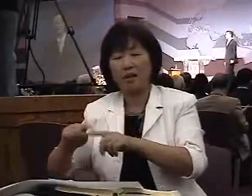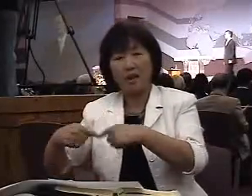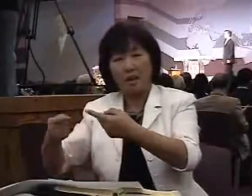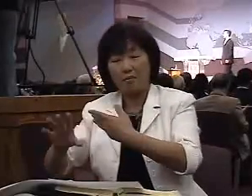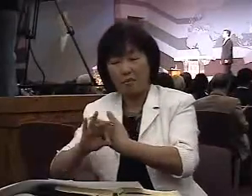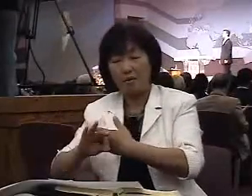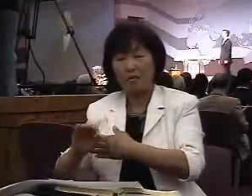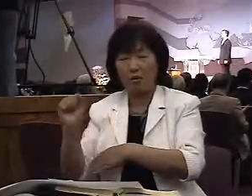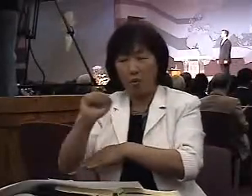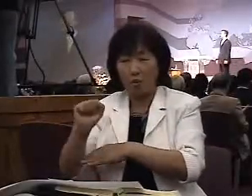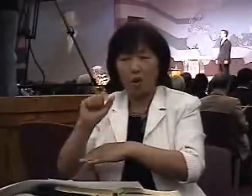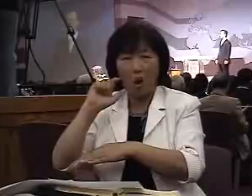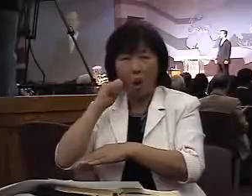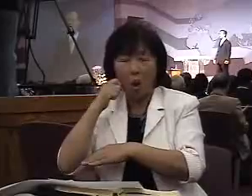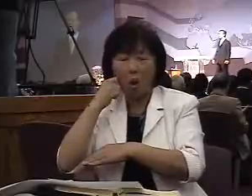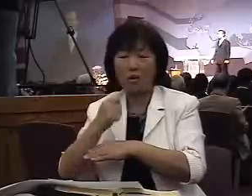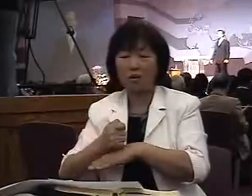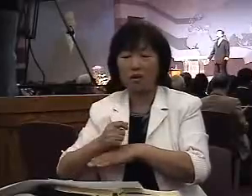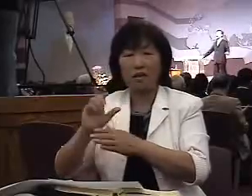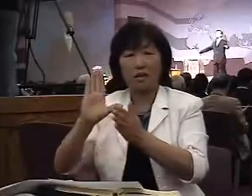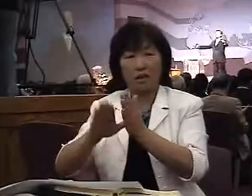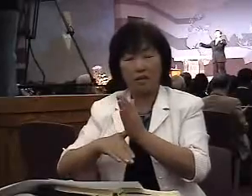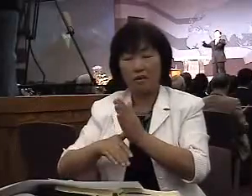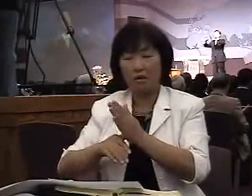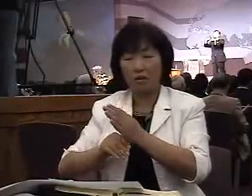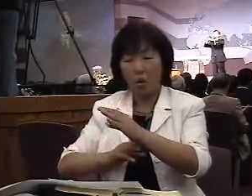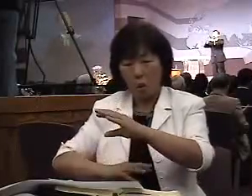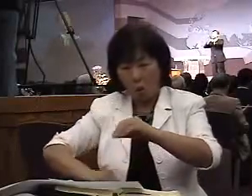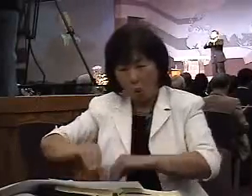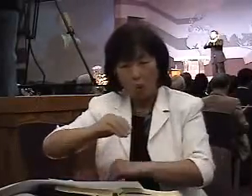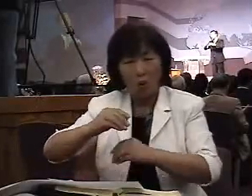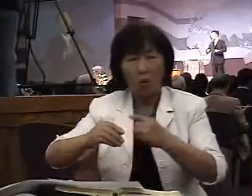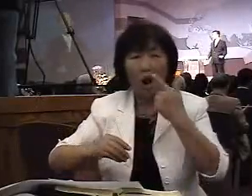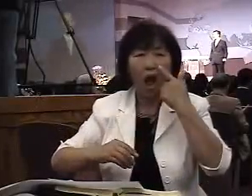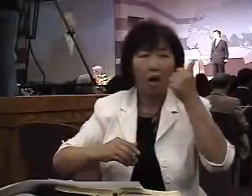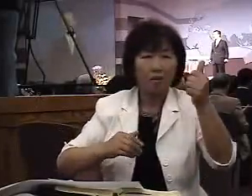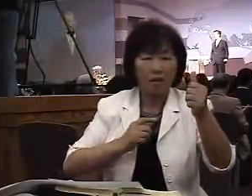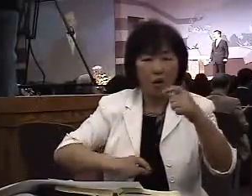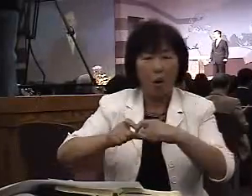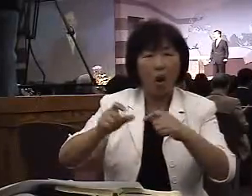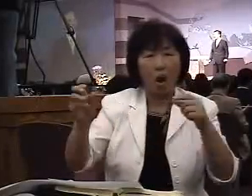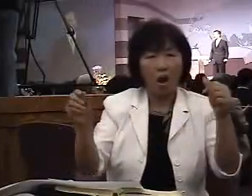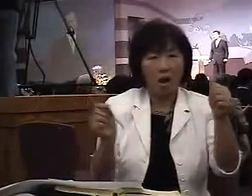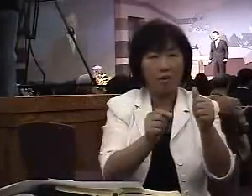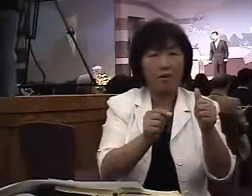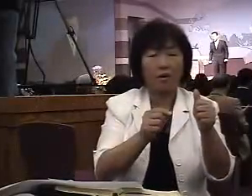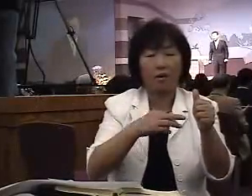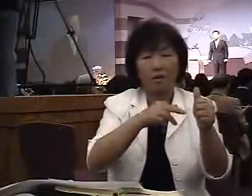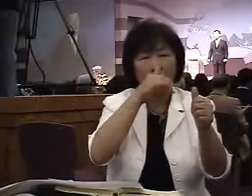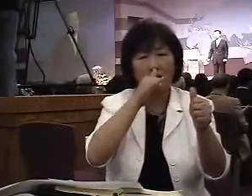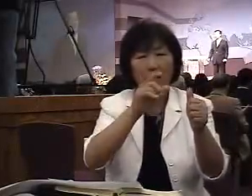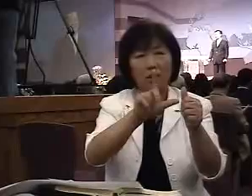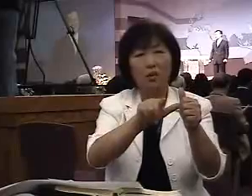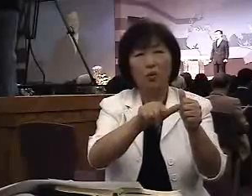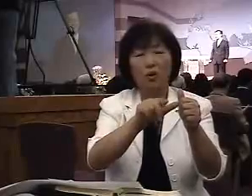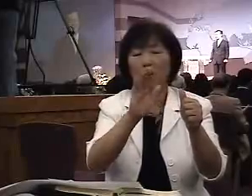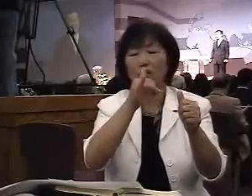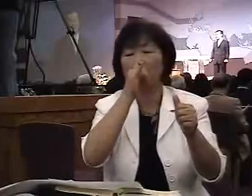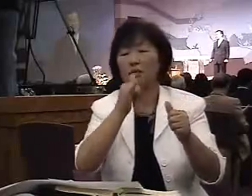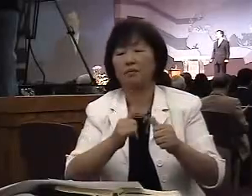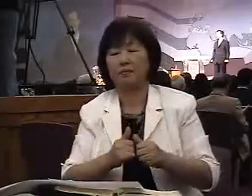이 요동되고 어려운 시기에도 도리어 아빠에게 더욱더 가까이 갈 수 있는 기회가 될 수 있는